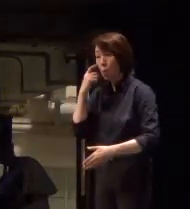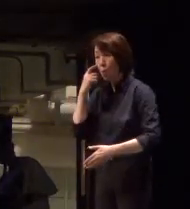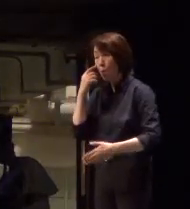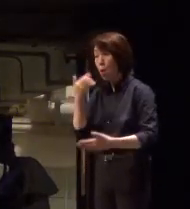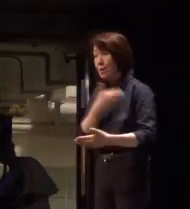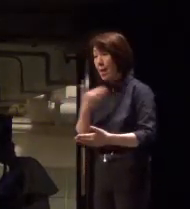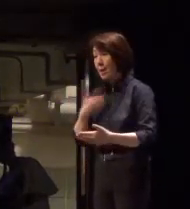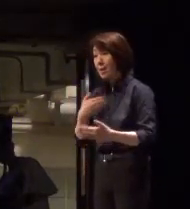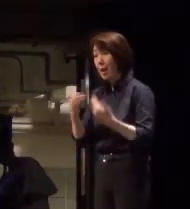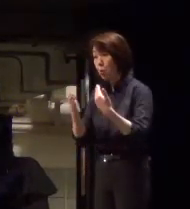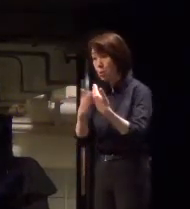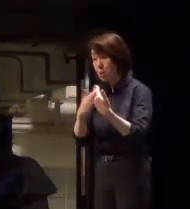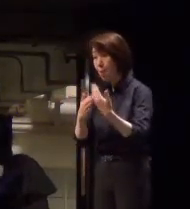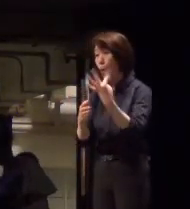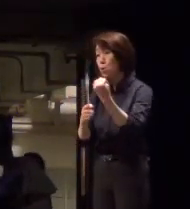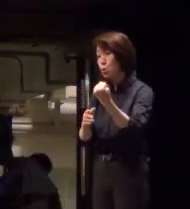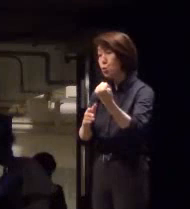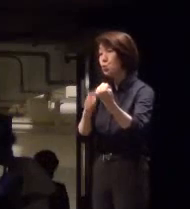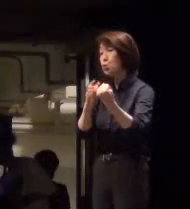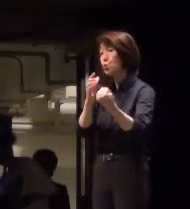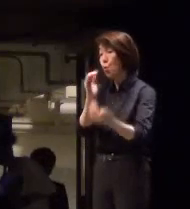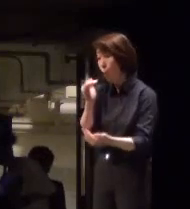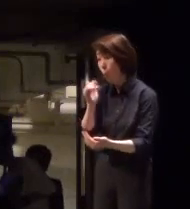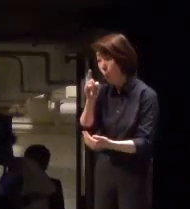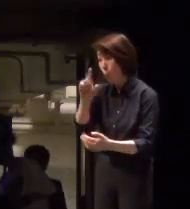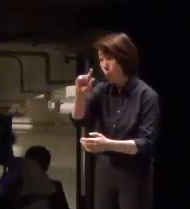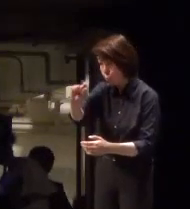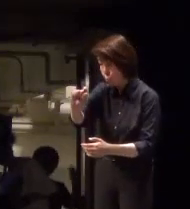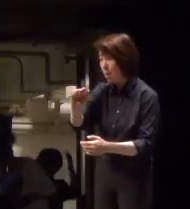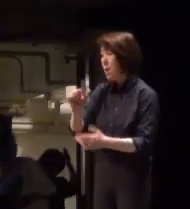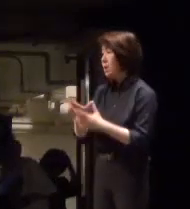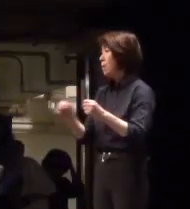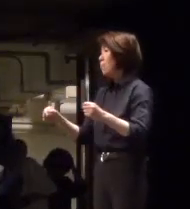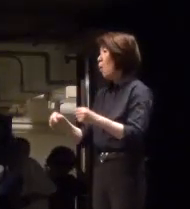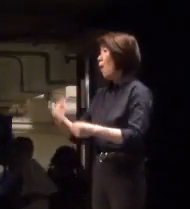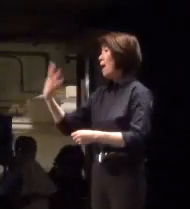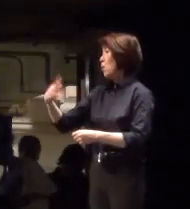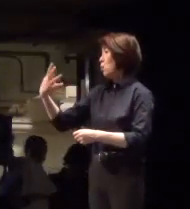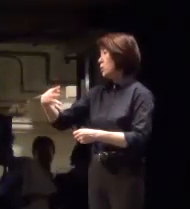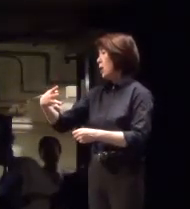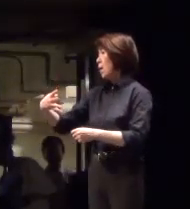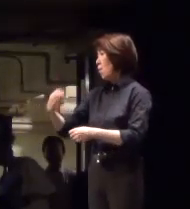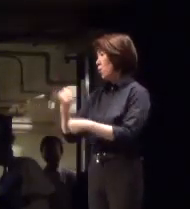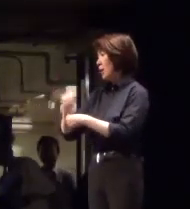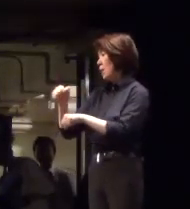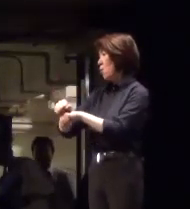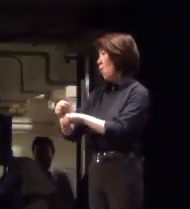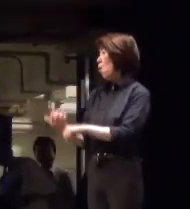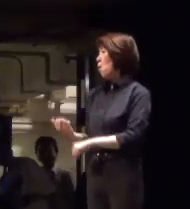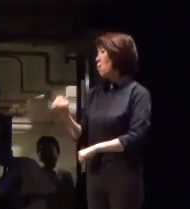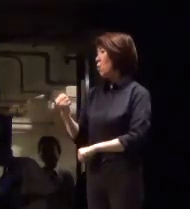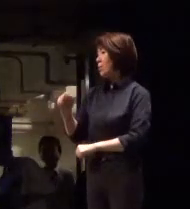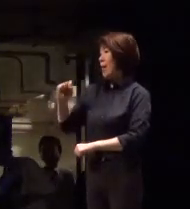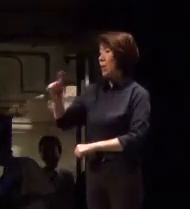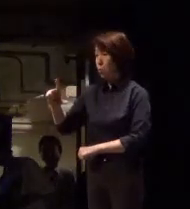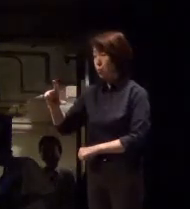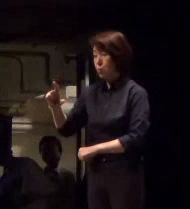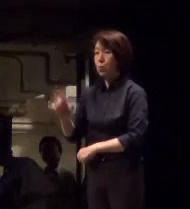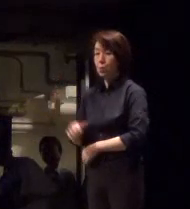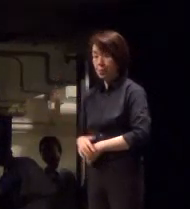。それなのに日本はもうすでに4000発も作れるだけの材料を懐に入れているという、そういう国なんです